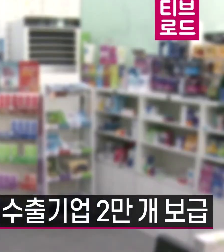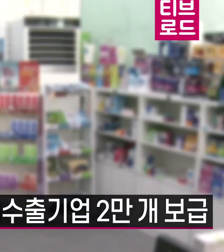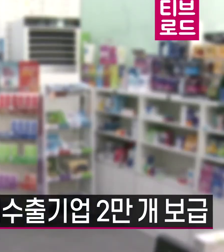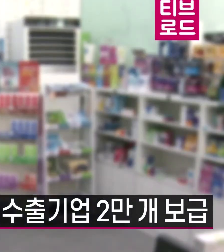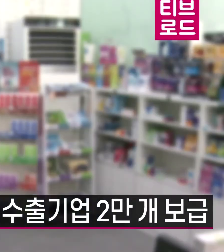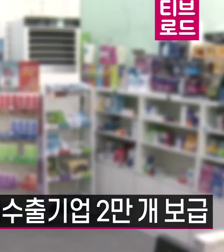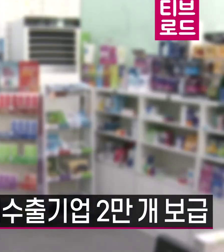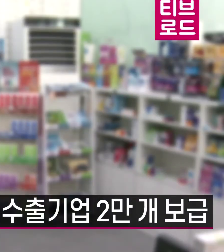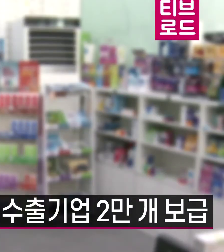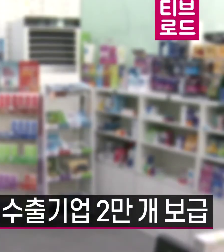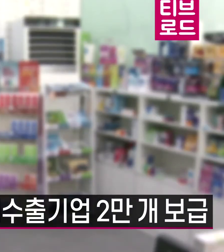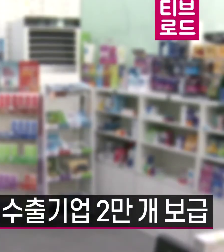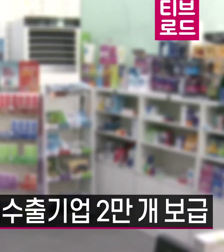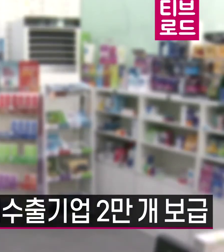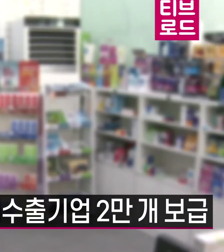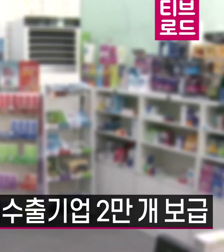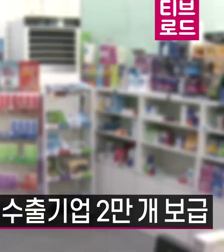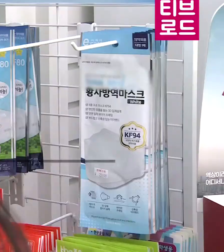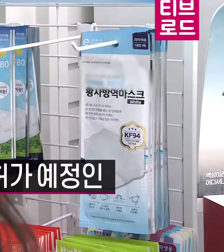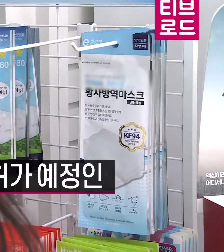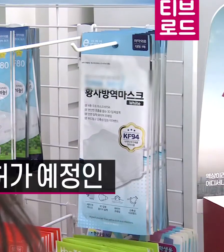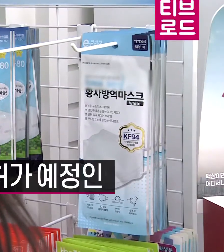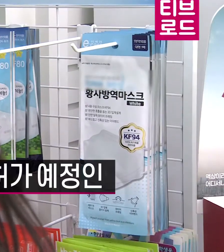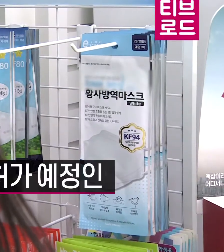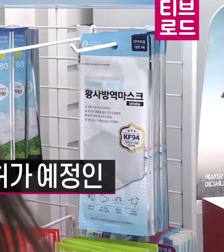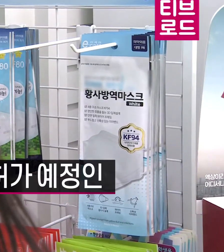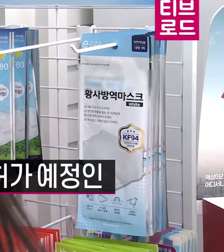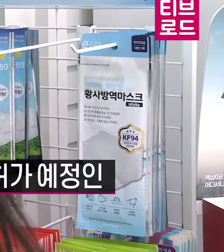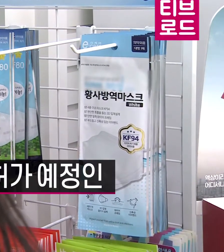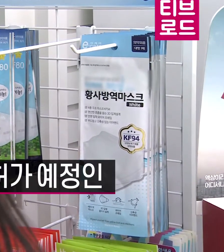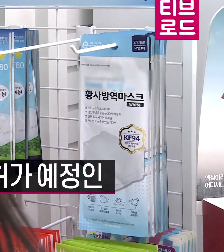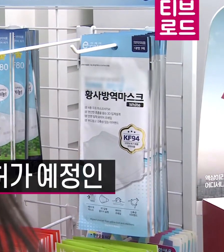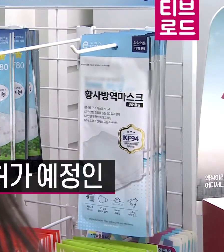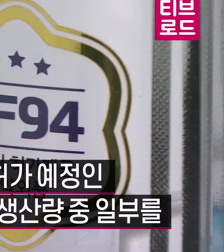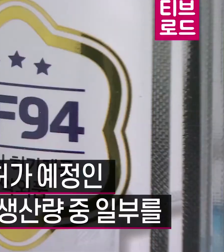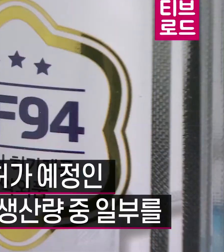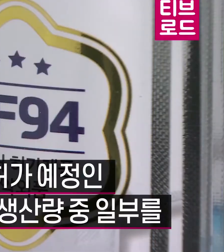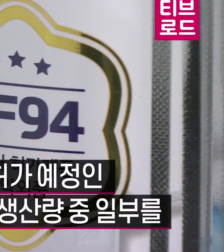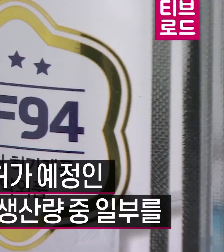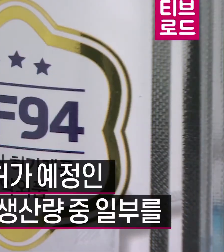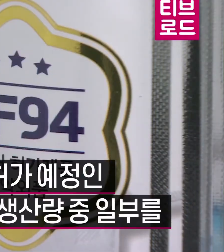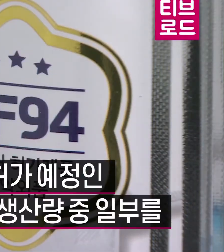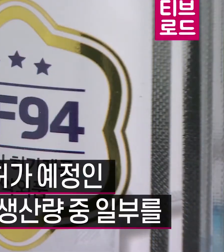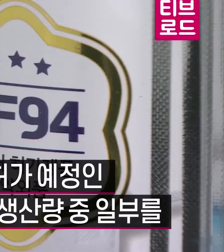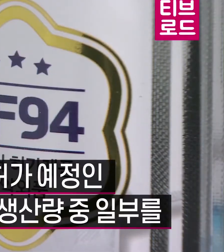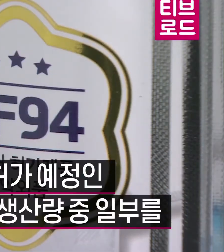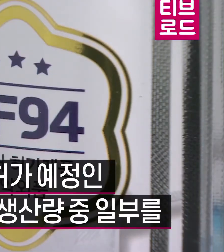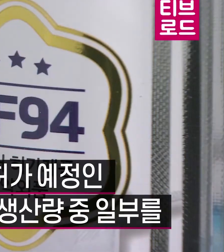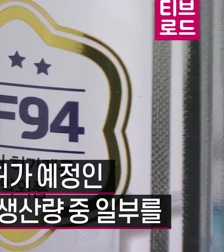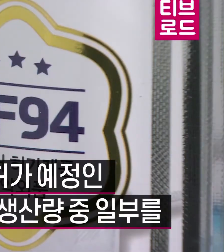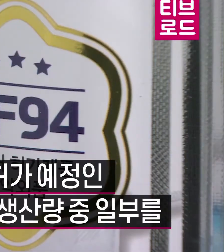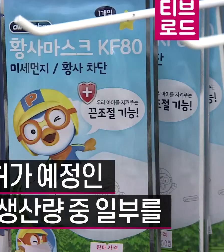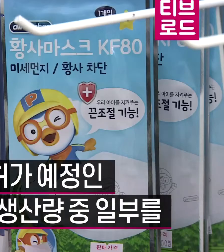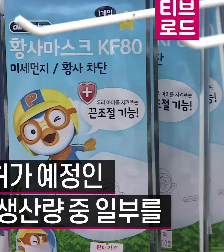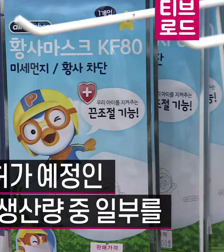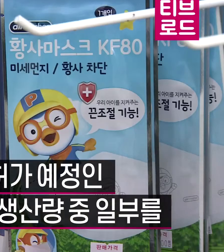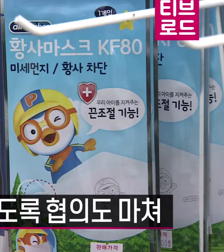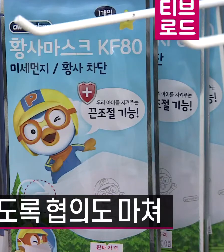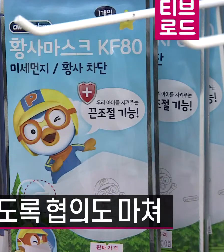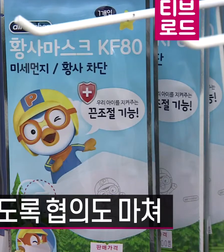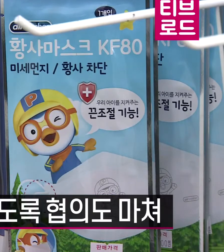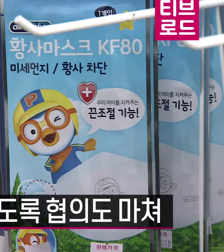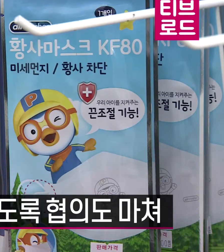수출기업 2만 개를 먼저 보급합니다. 여기에 신규 허가 예정인 마스크 제조업체와 생산량 중